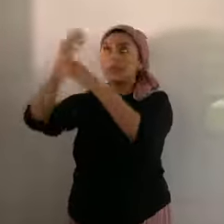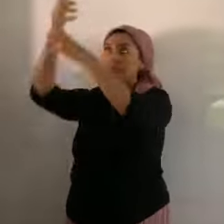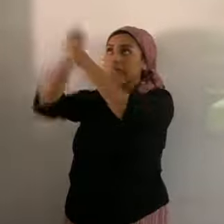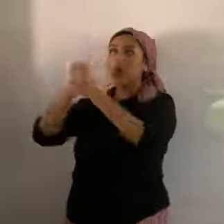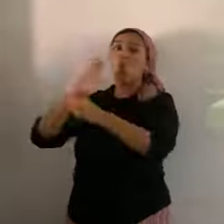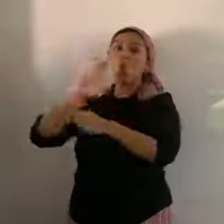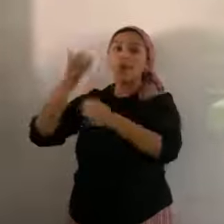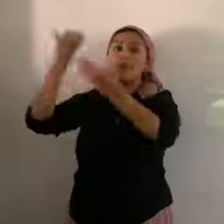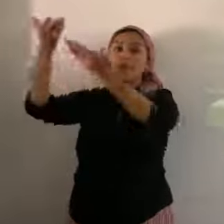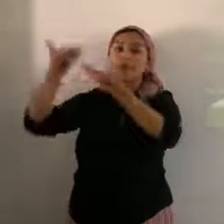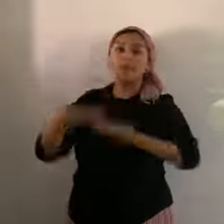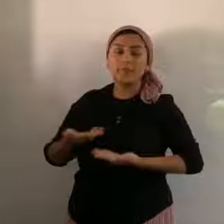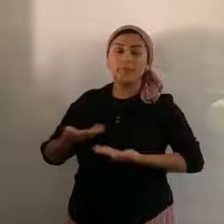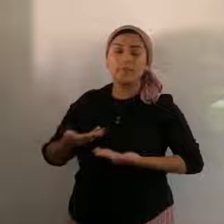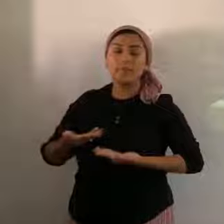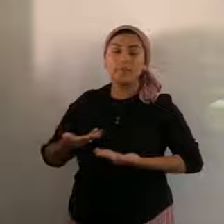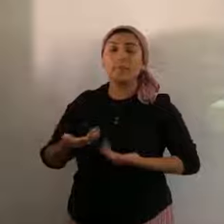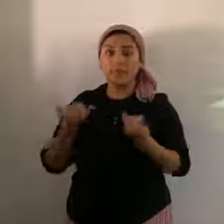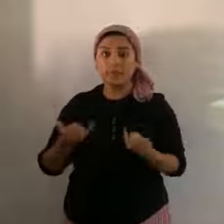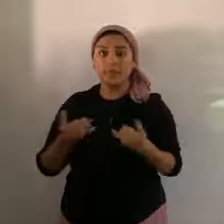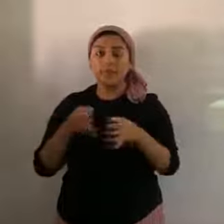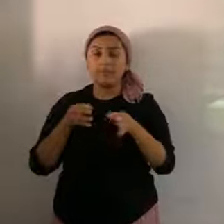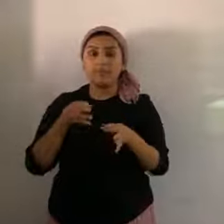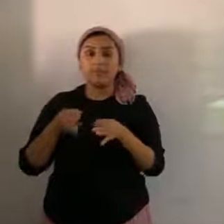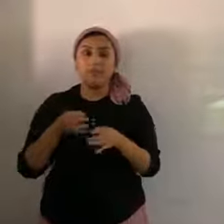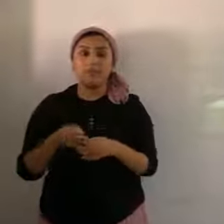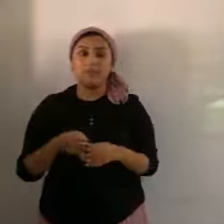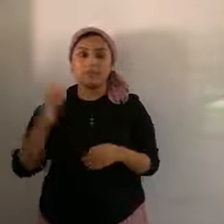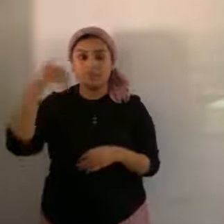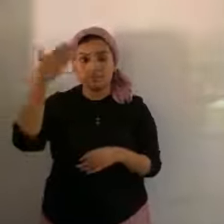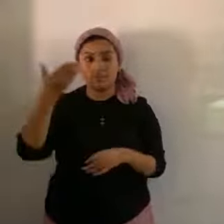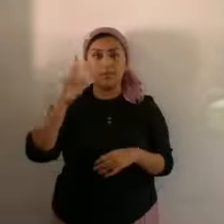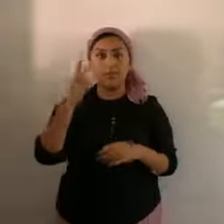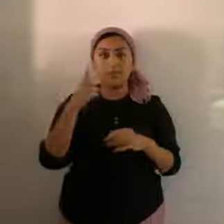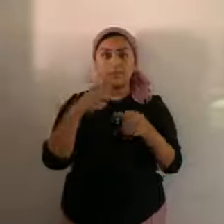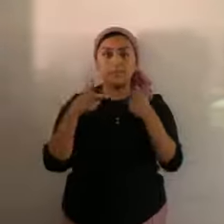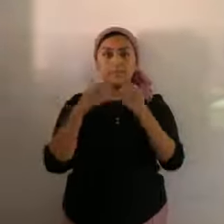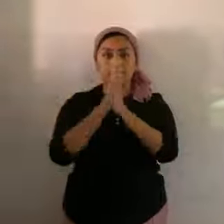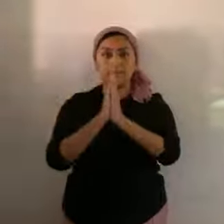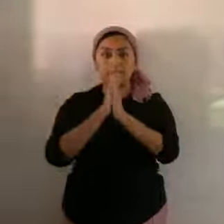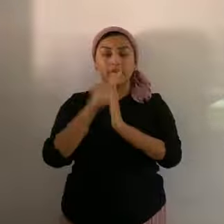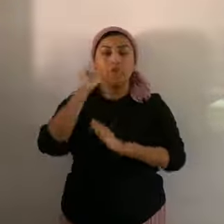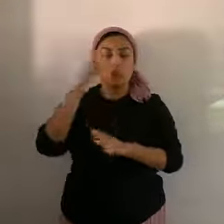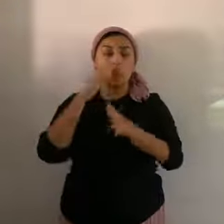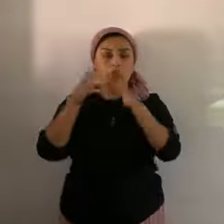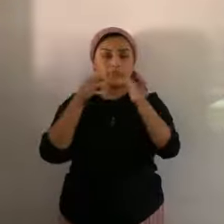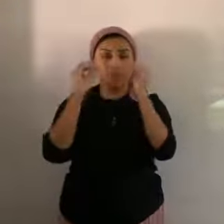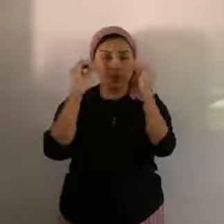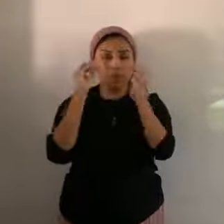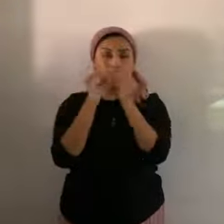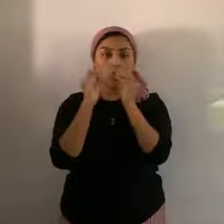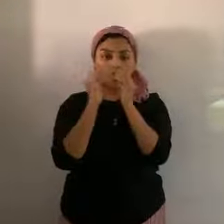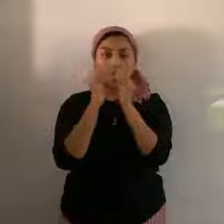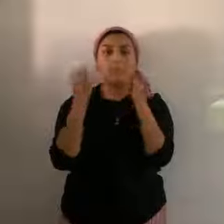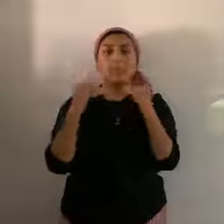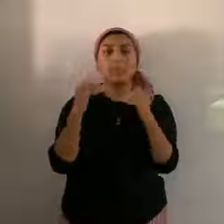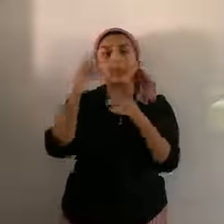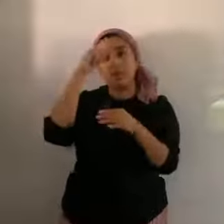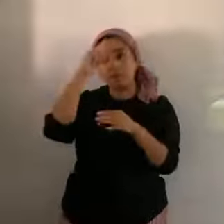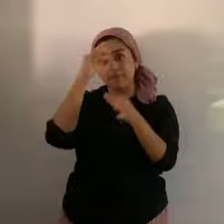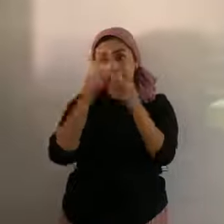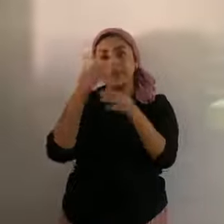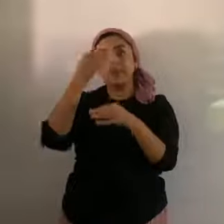y os vendrá. Y de eso vamos a ministrar mucho en el segundo curso de Tefilá, amada Keila. Ahora, fe en